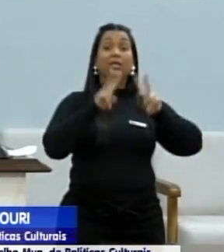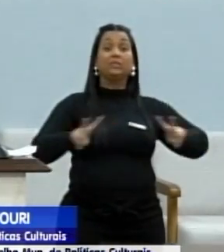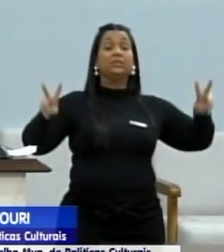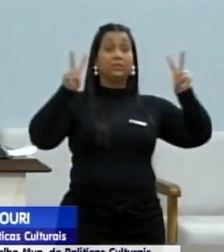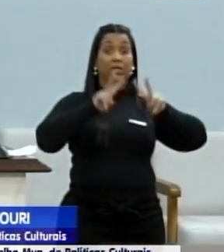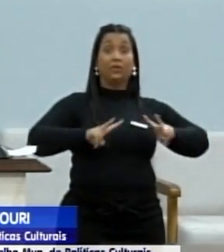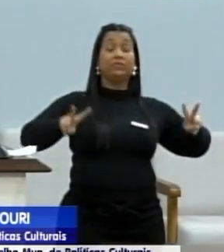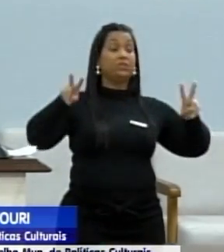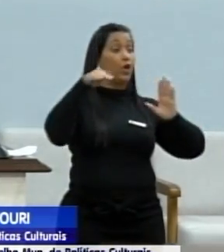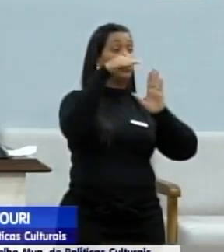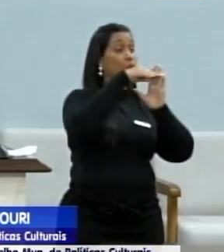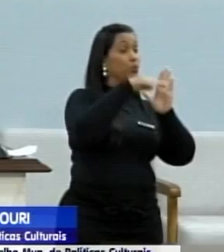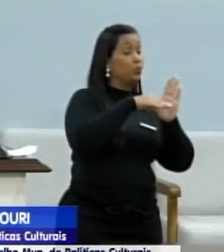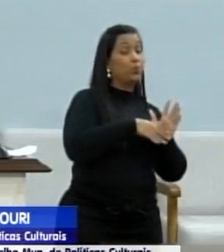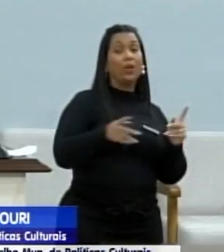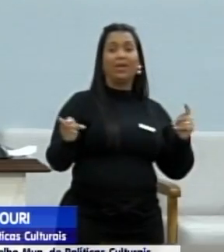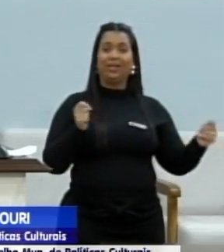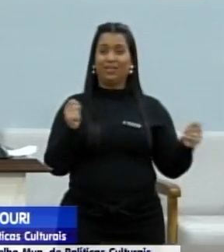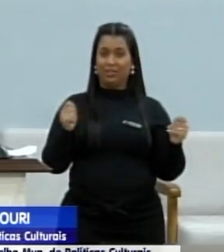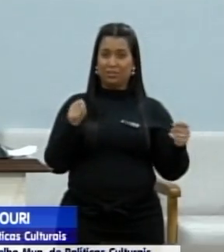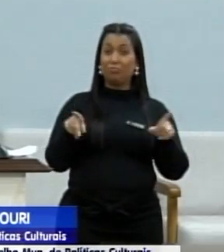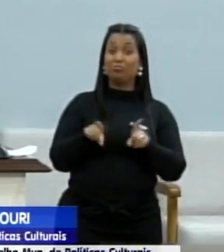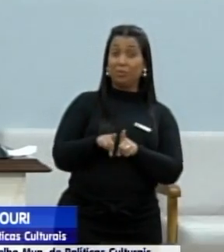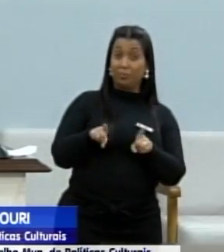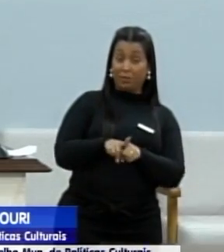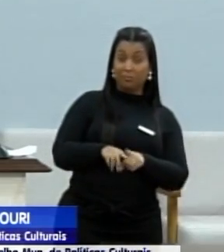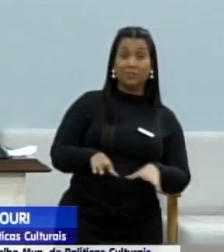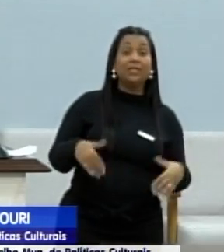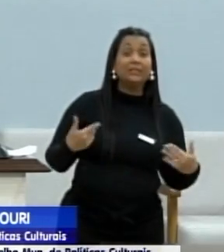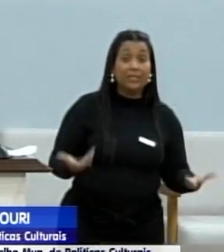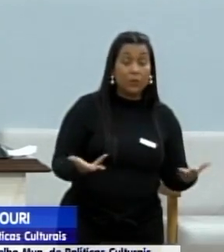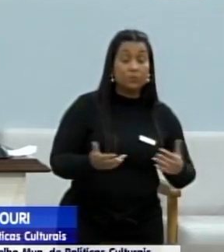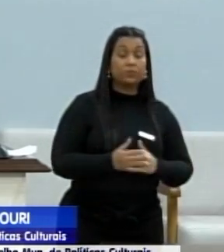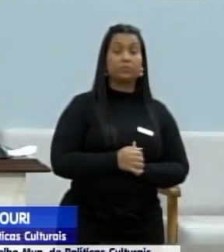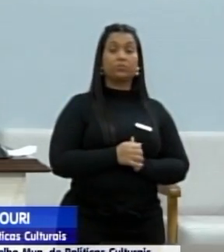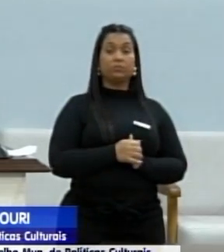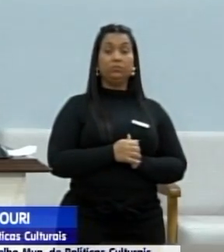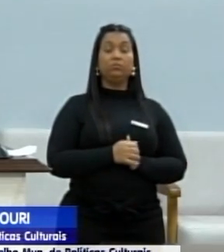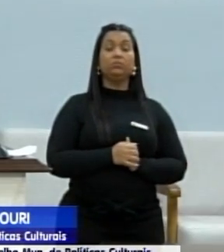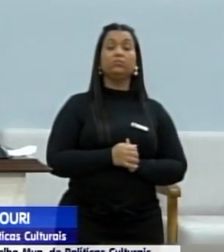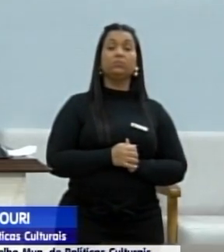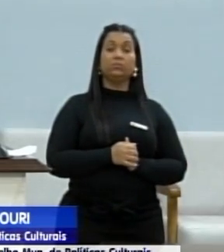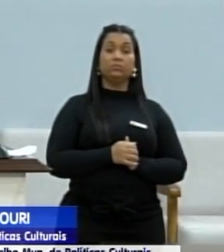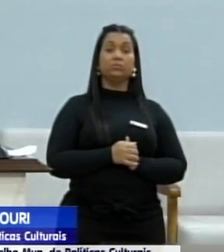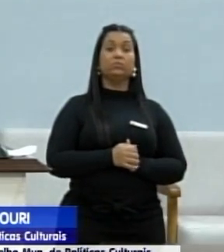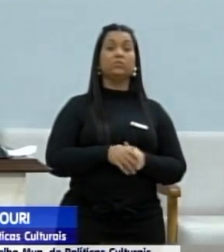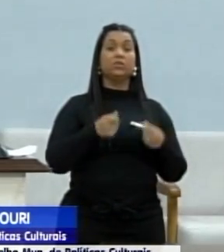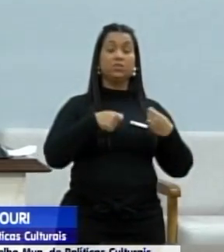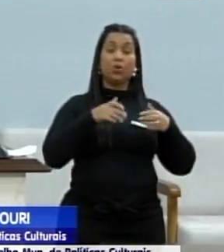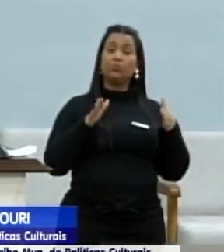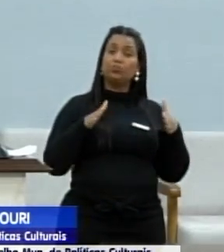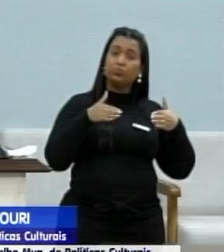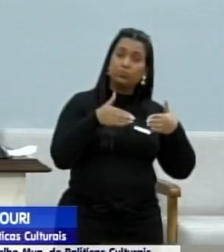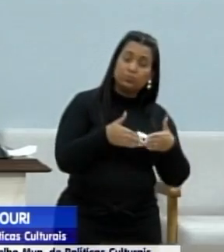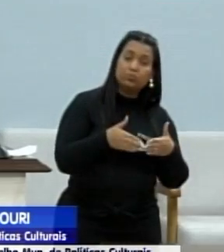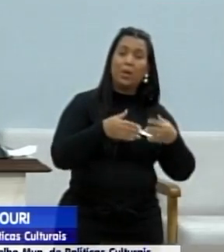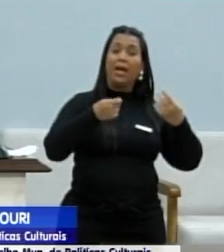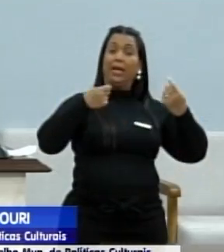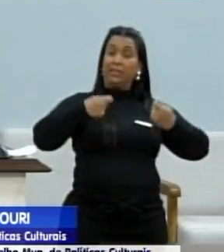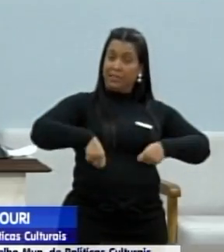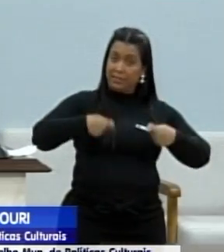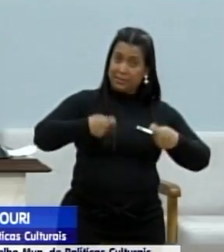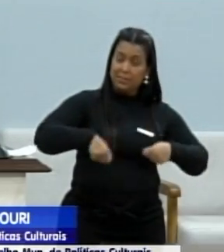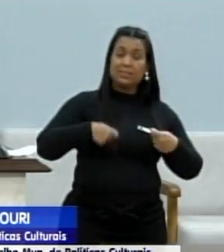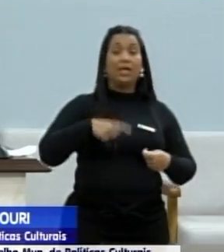dos planejamentos e da gestão organizada. Então, dessa forma, a gente tem como ponto central a necessidade